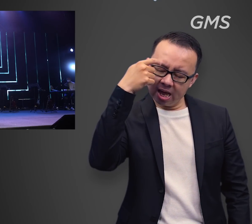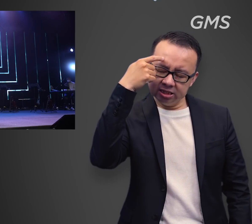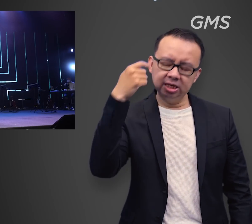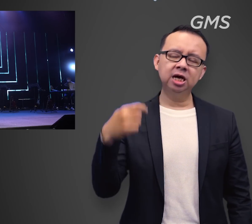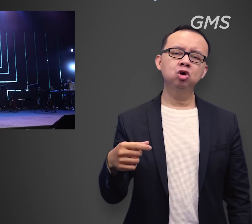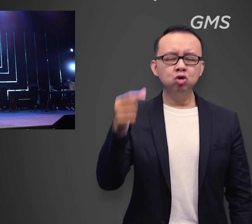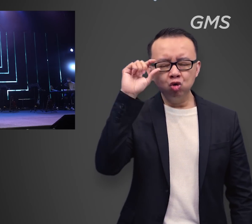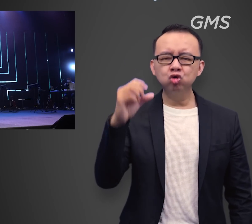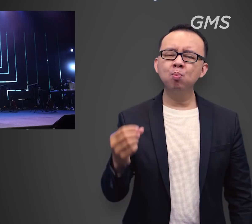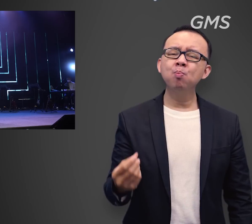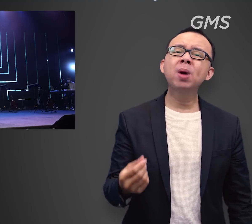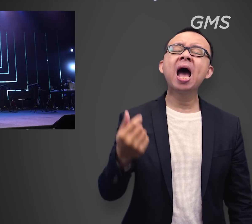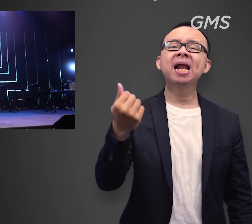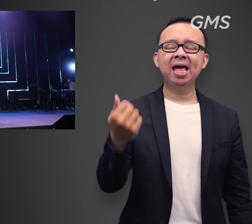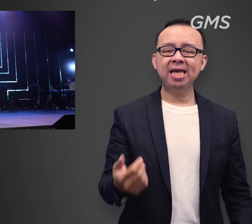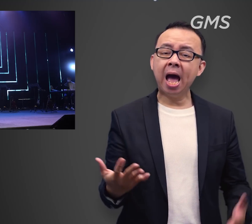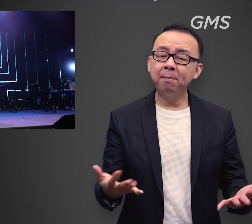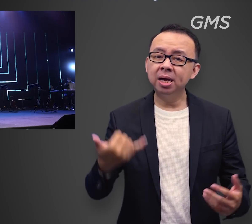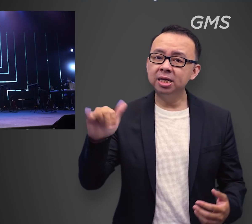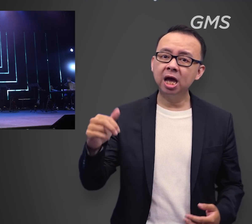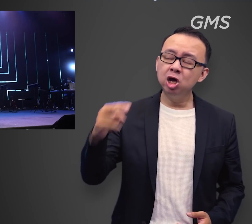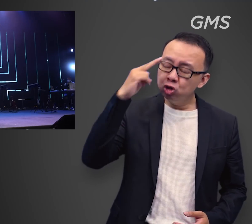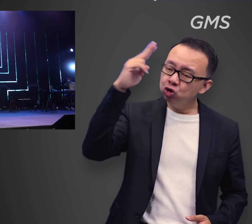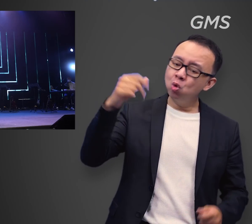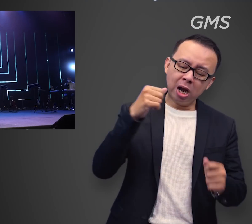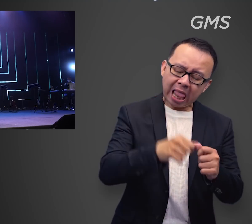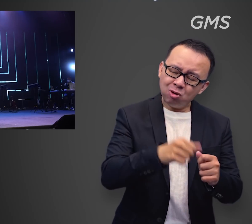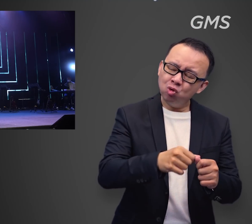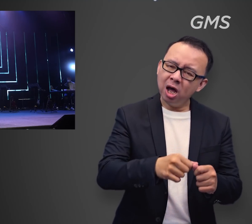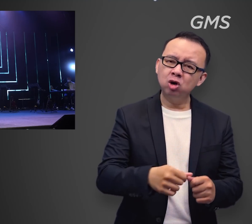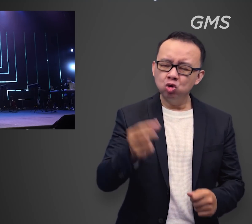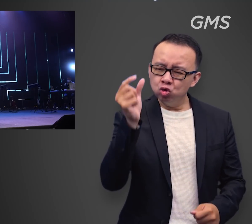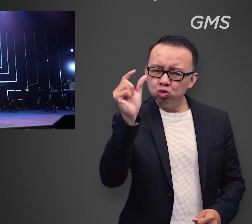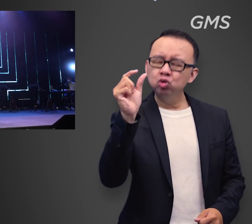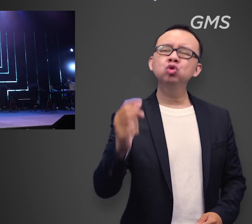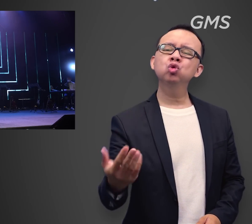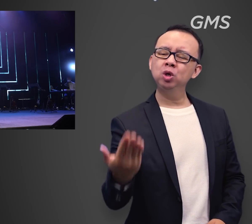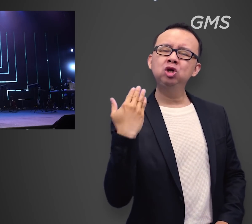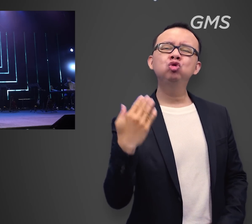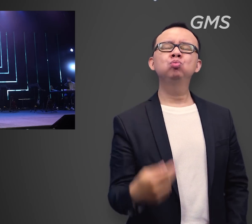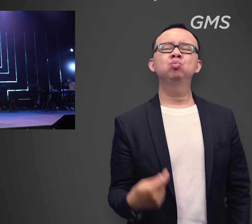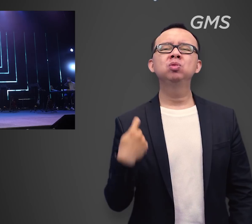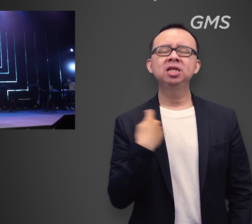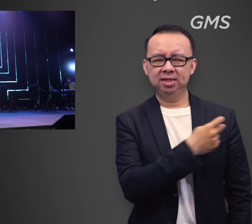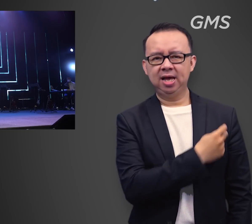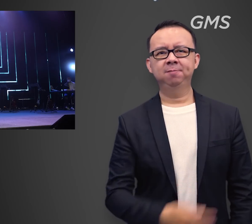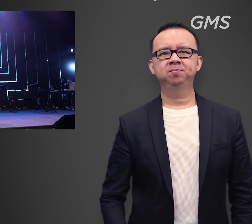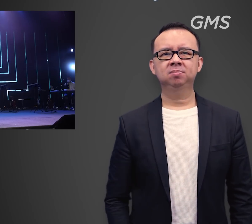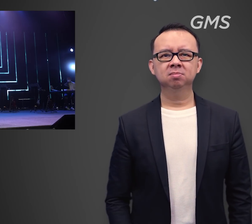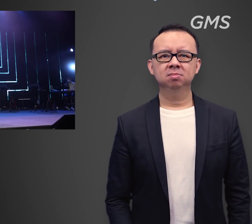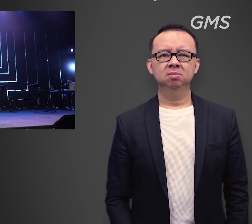yang Kristus lakukan buat hidup kita. Apa yang Tuhan lakukan buat hidup kita. Dengan cara ini Anda mulai terus